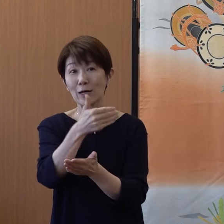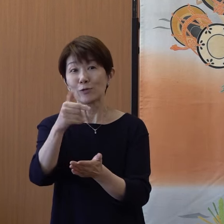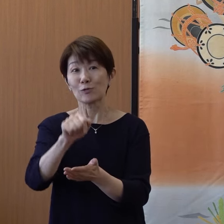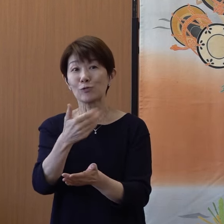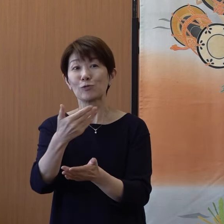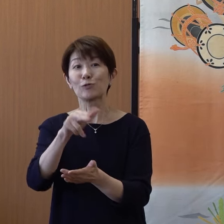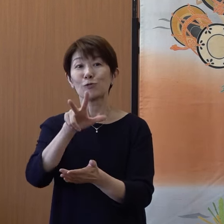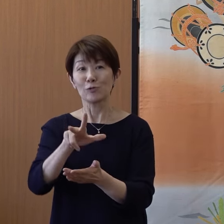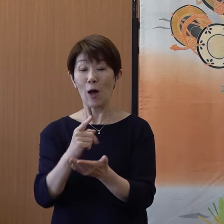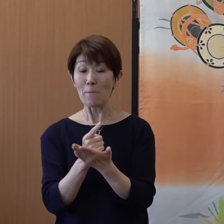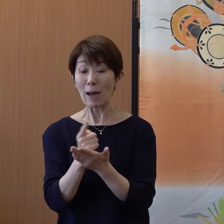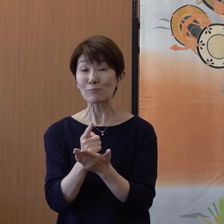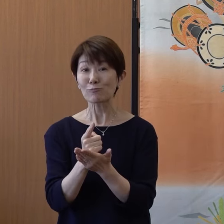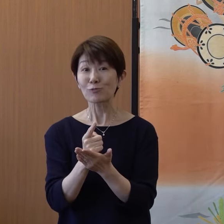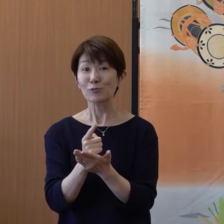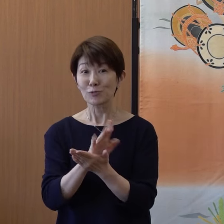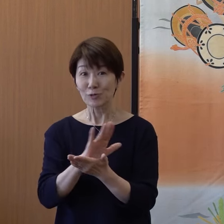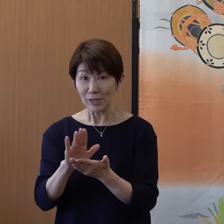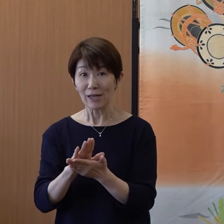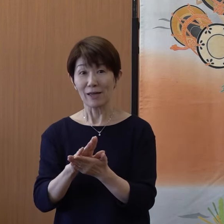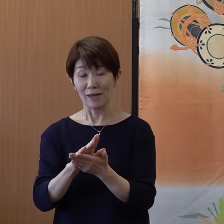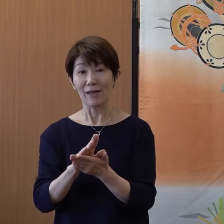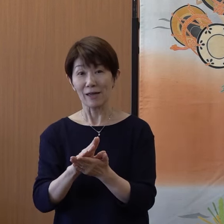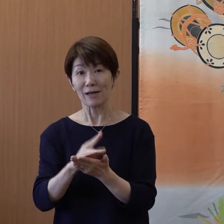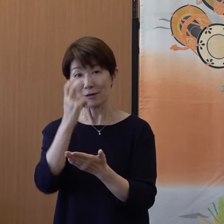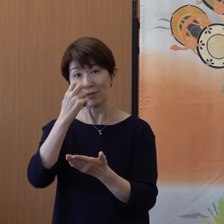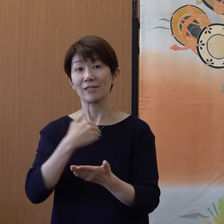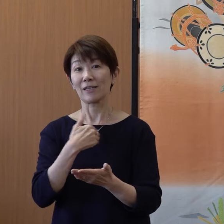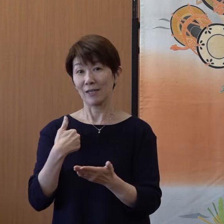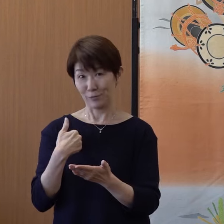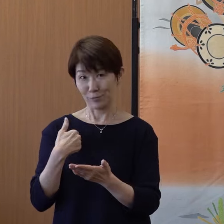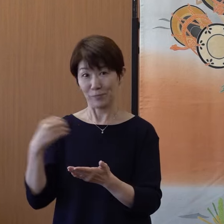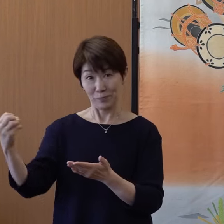ができるという 状態です。はい、で、